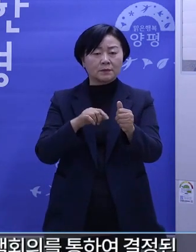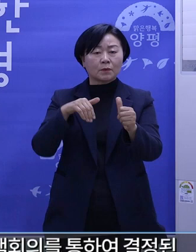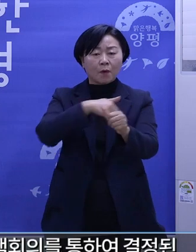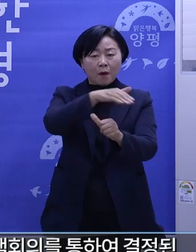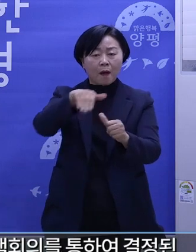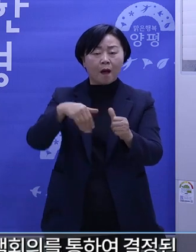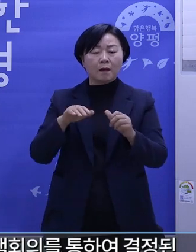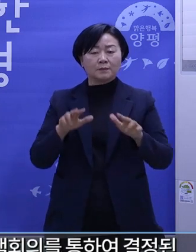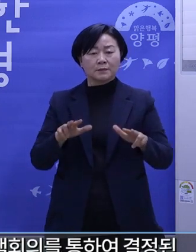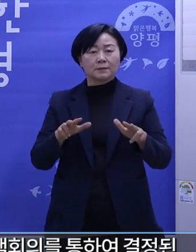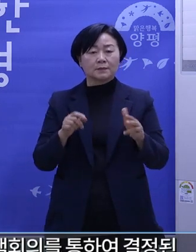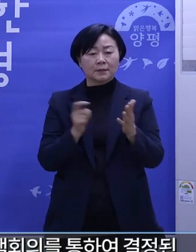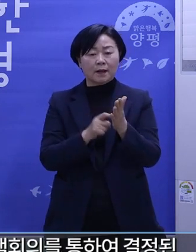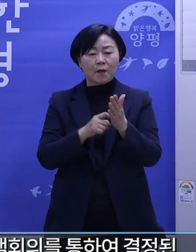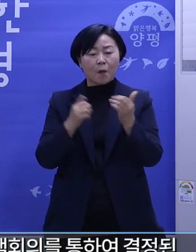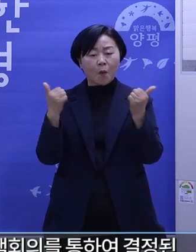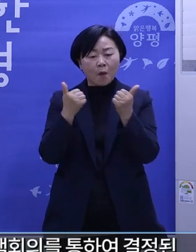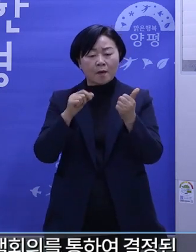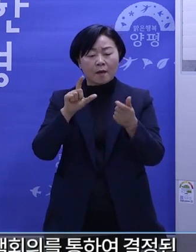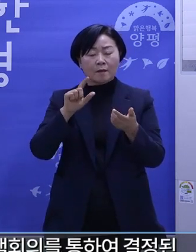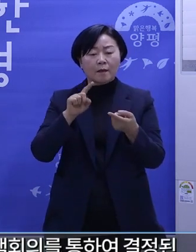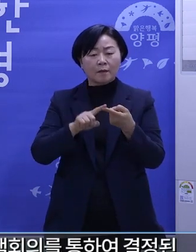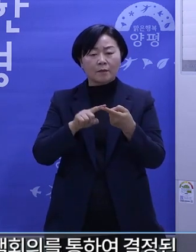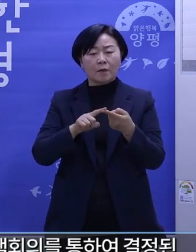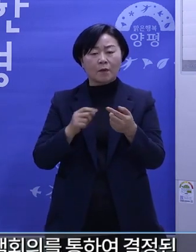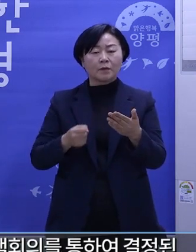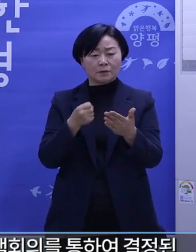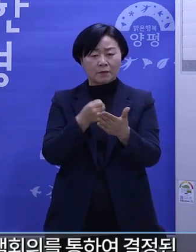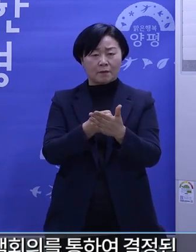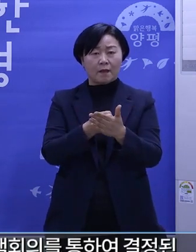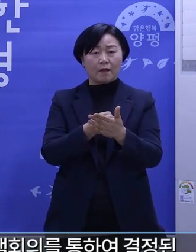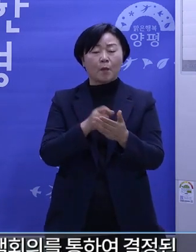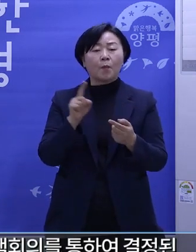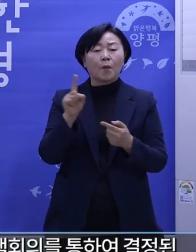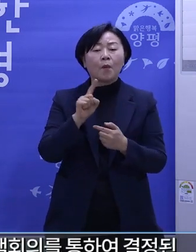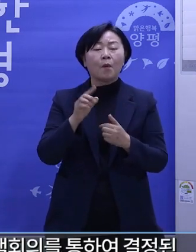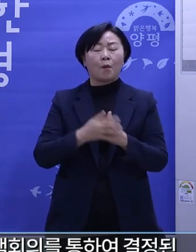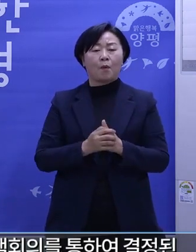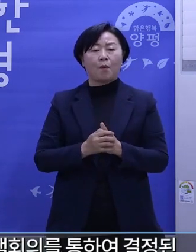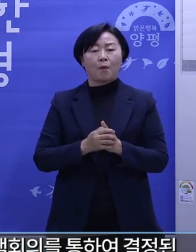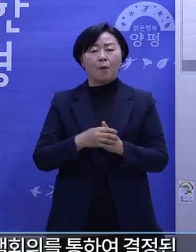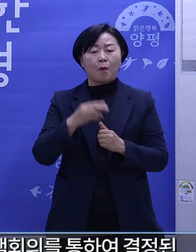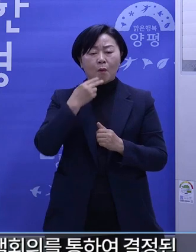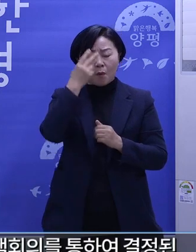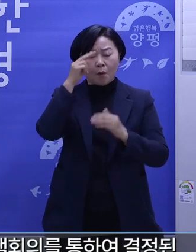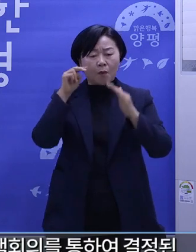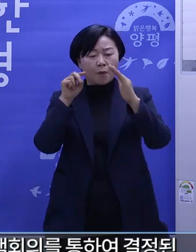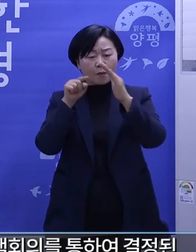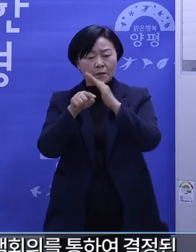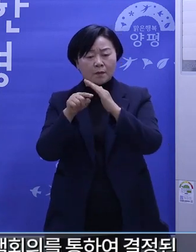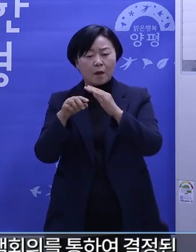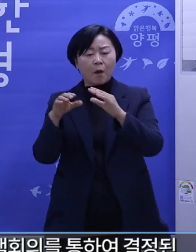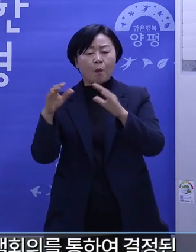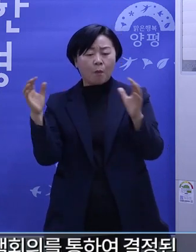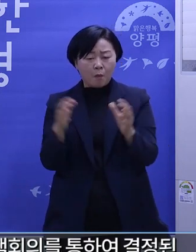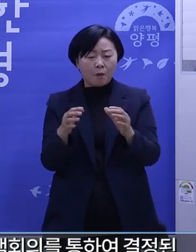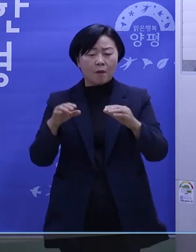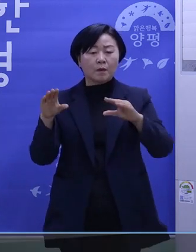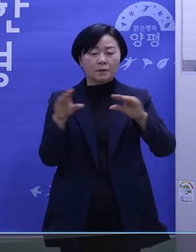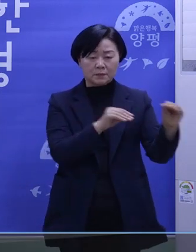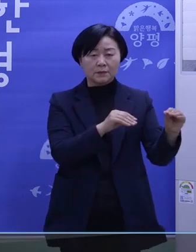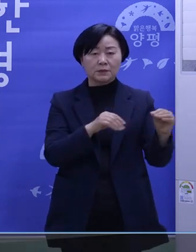금일 긴급재난대책회의를 통하여 결정된 유흥시설 등에 대한 집합금지